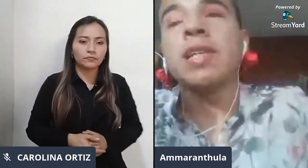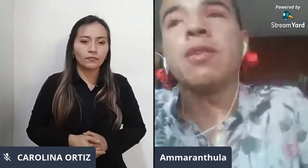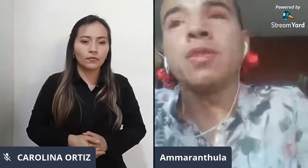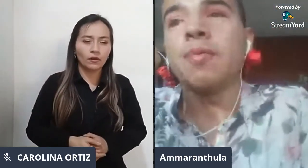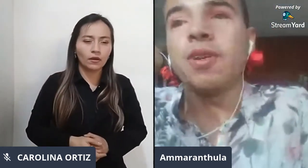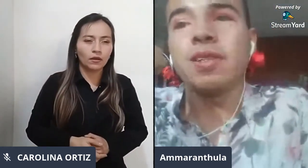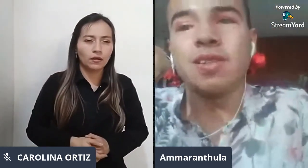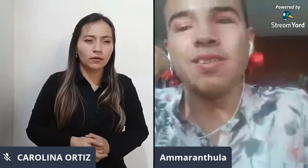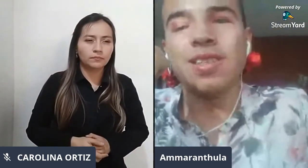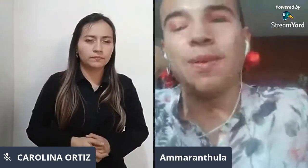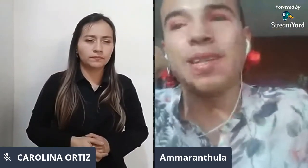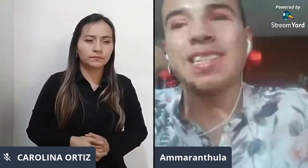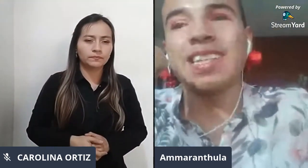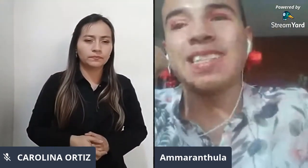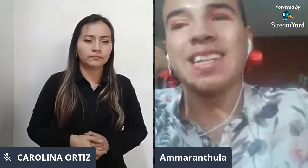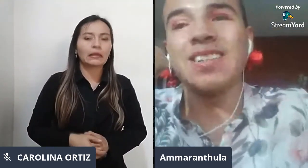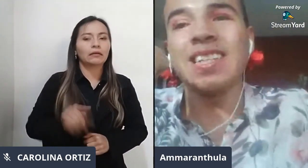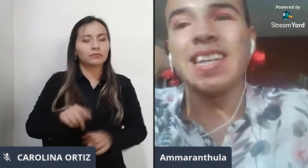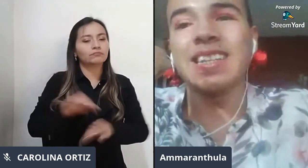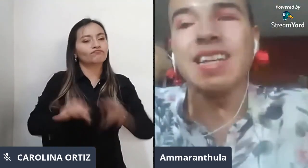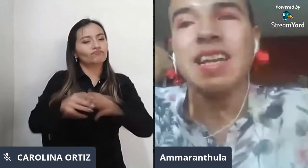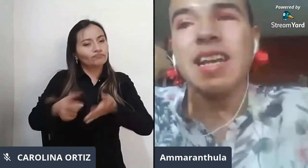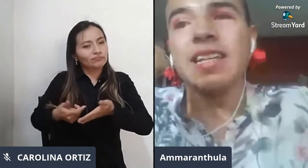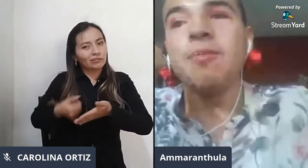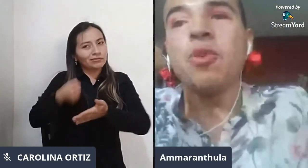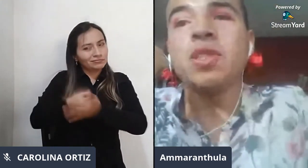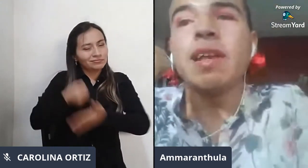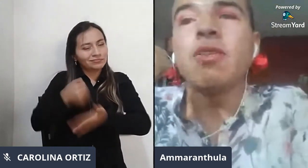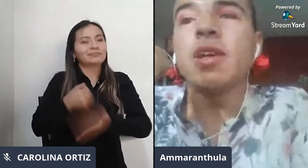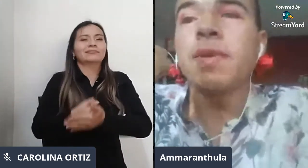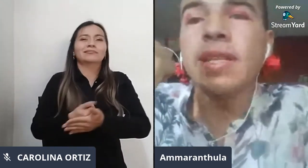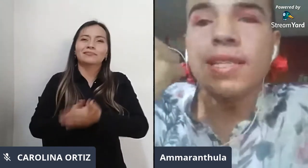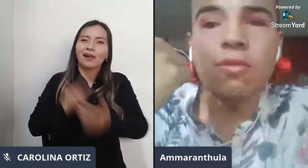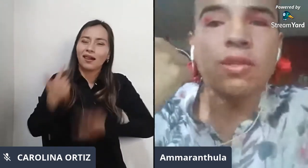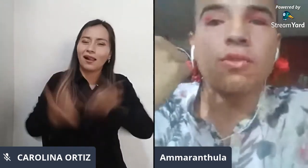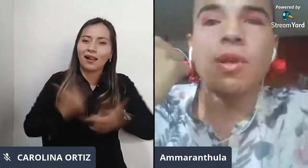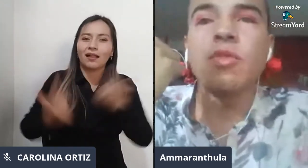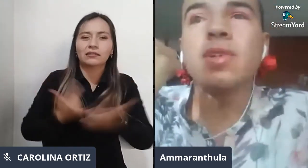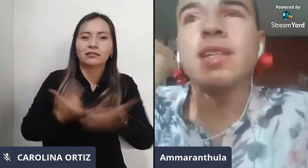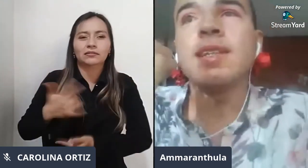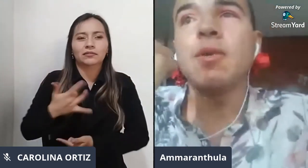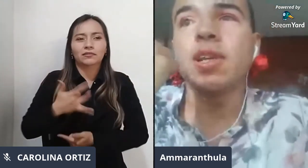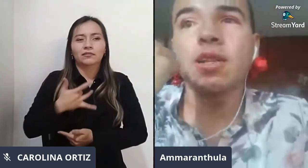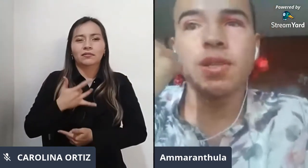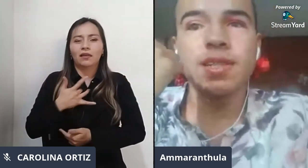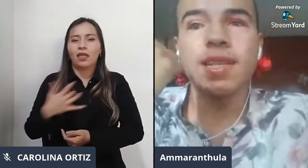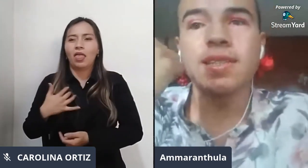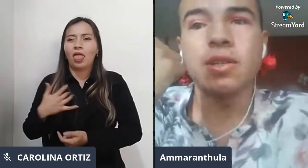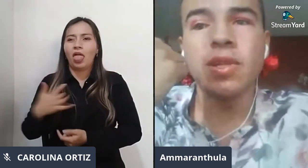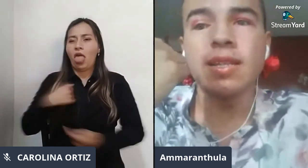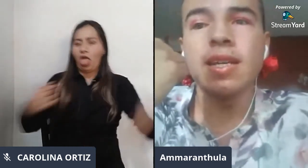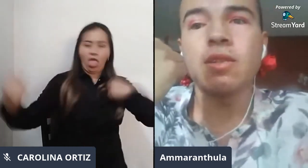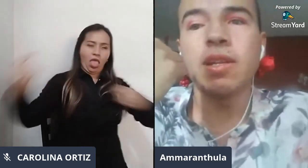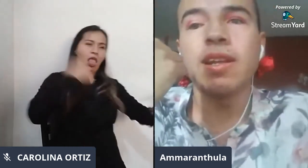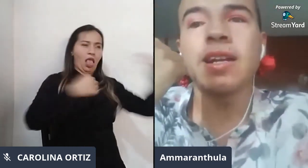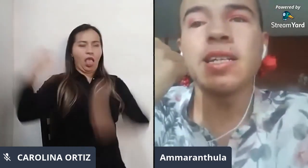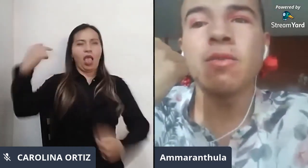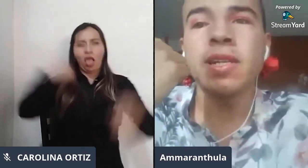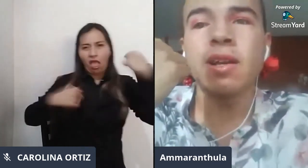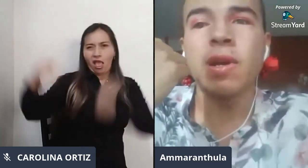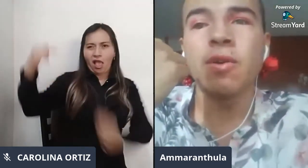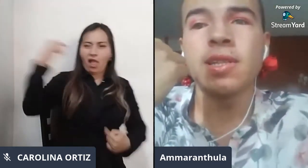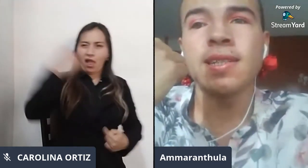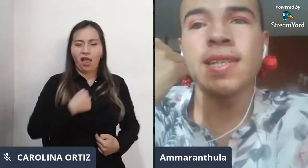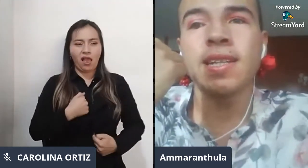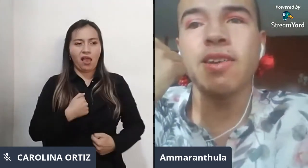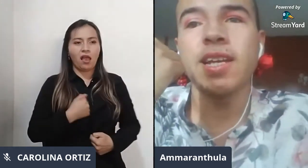Y por eso se lucha, porque es que en serio se siente, es imposible no defenderse cuando todo el mundo intenta borrar tu existencia y tu identidad, cuando en la calle